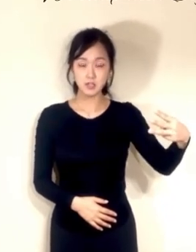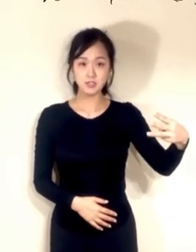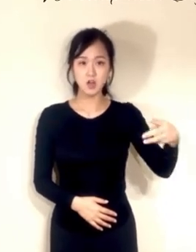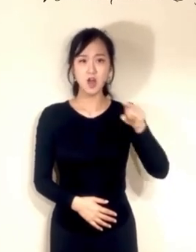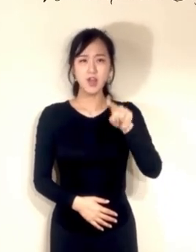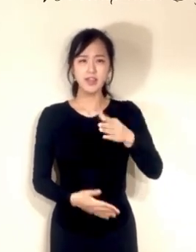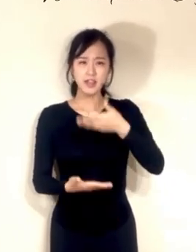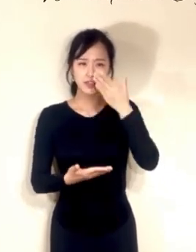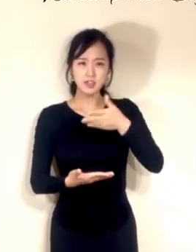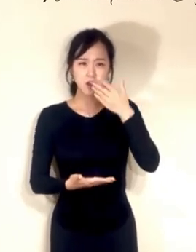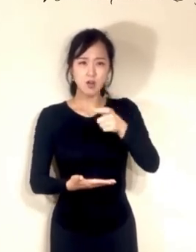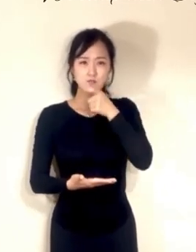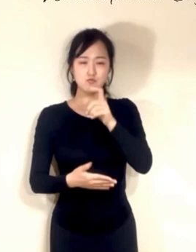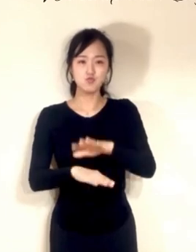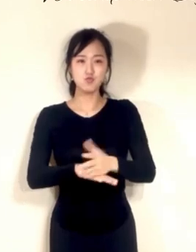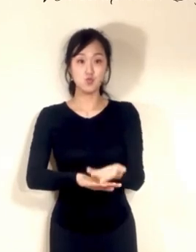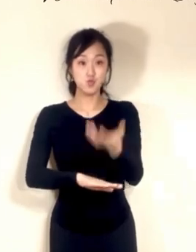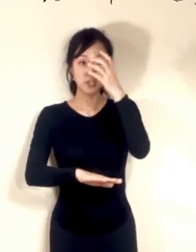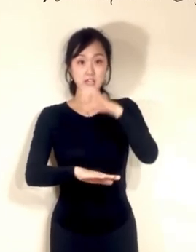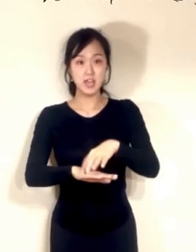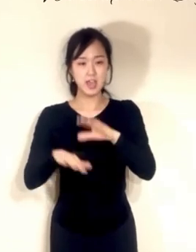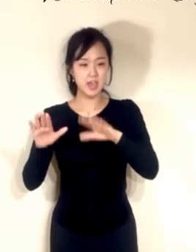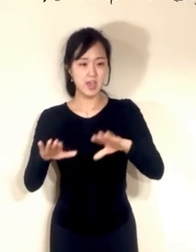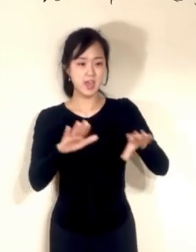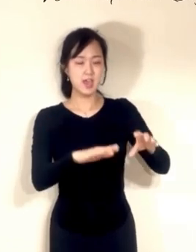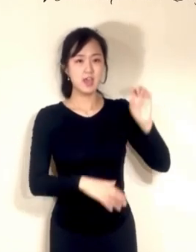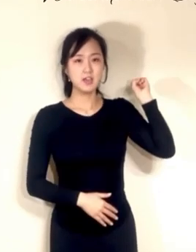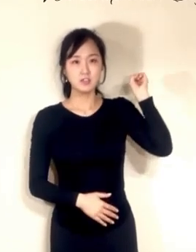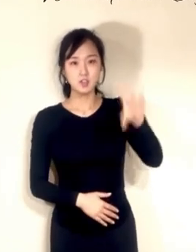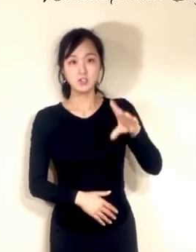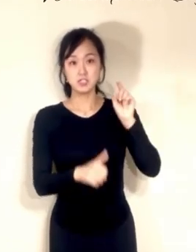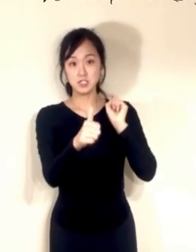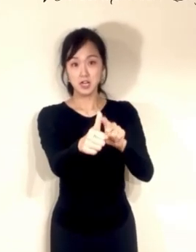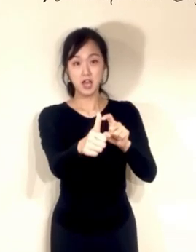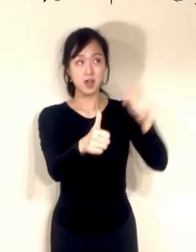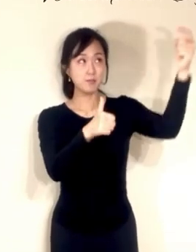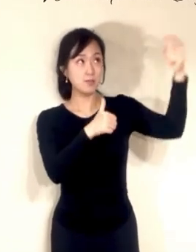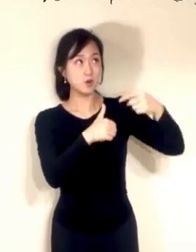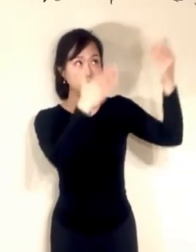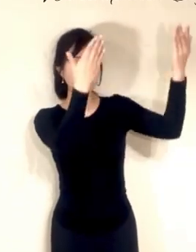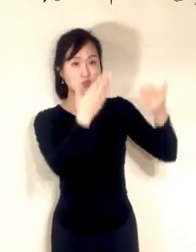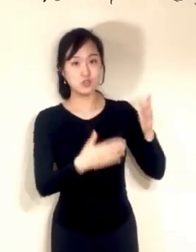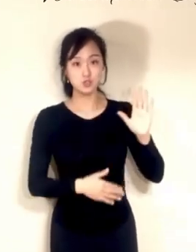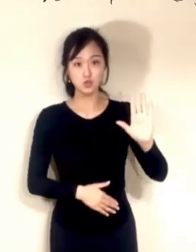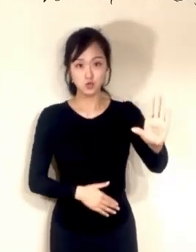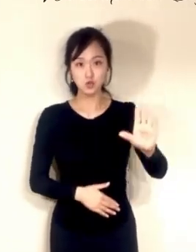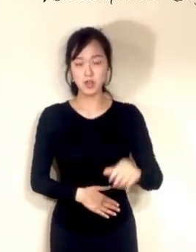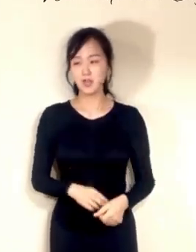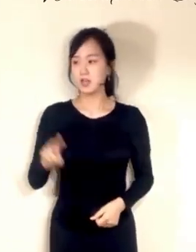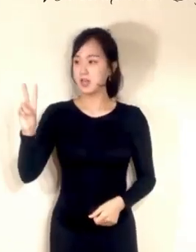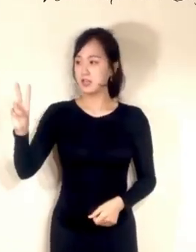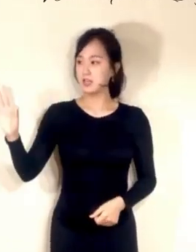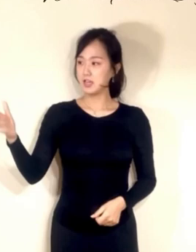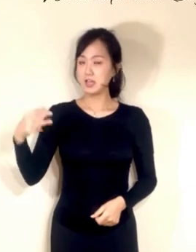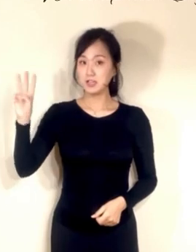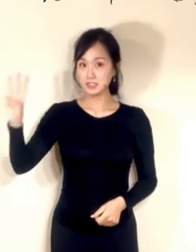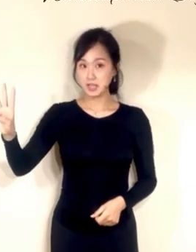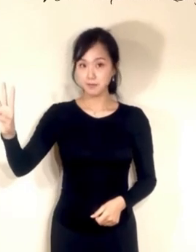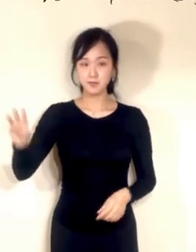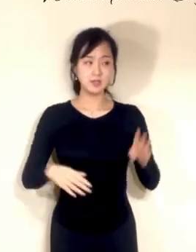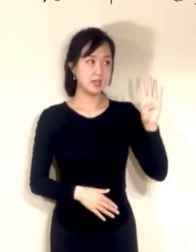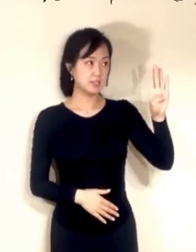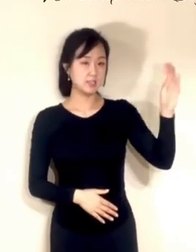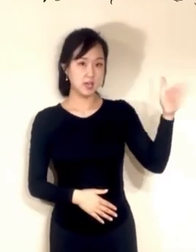같이 그렇게 하나님의 명령대로 살아야 될 것을 명령하신 이후에 2절과 3절,